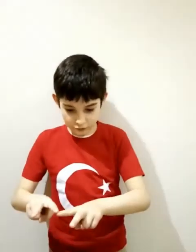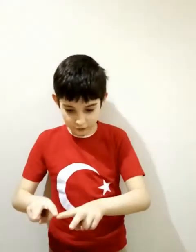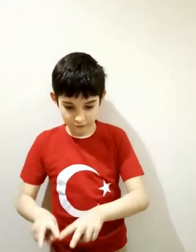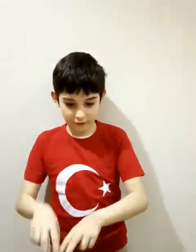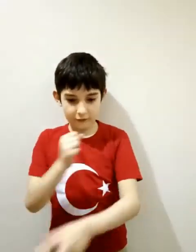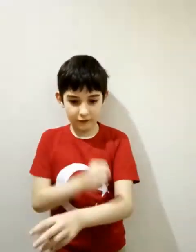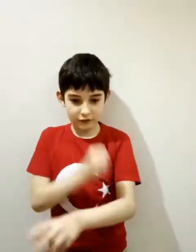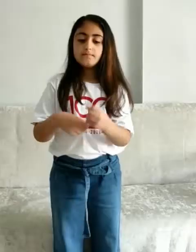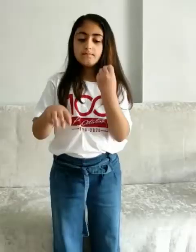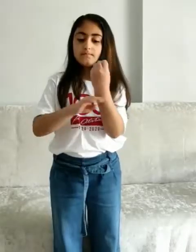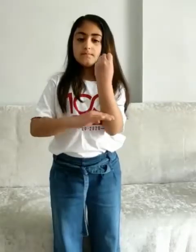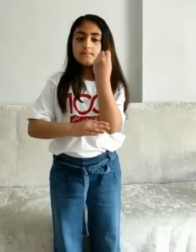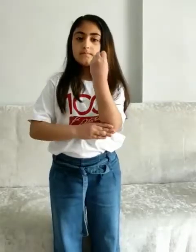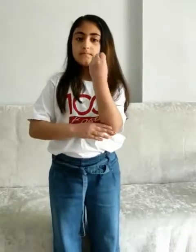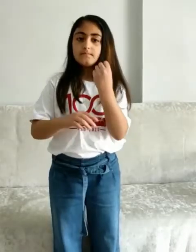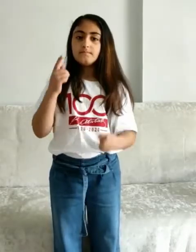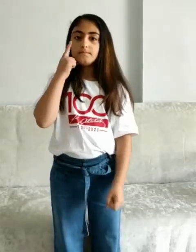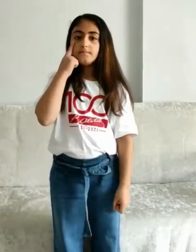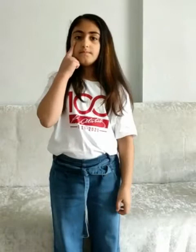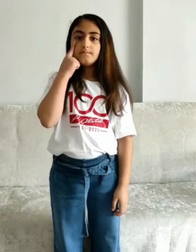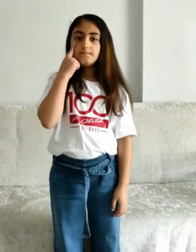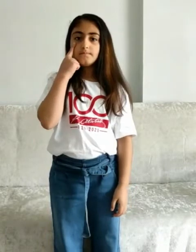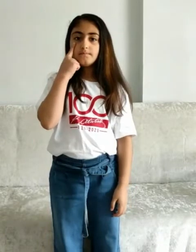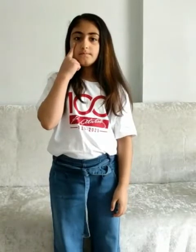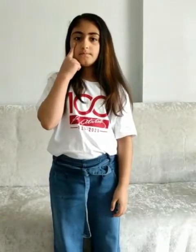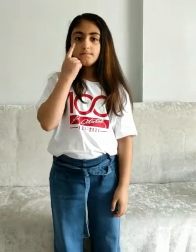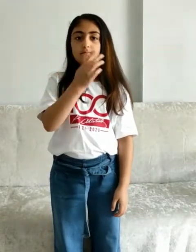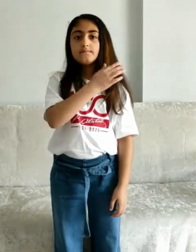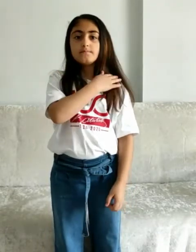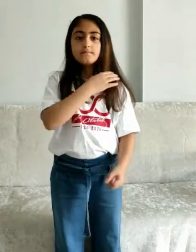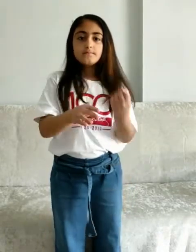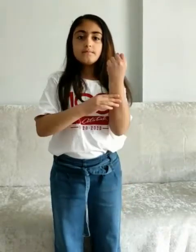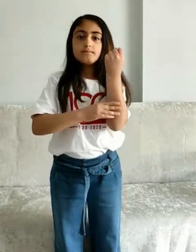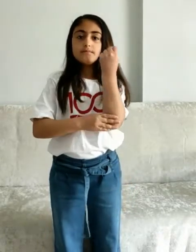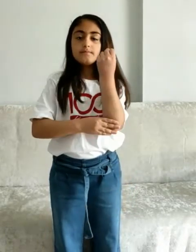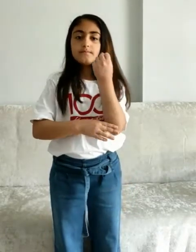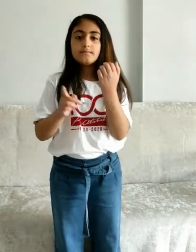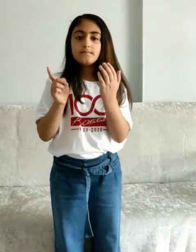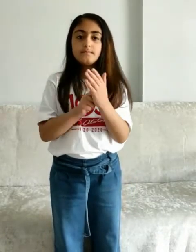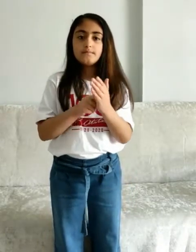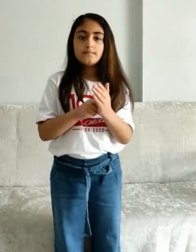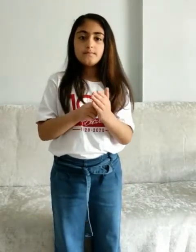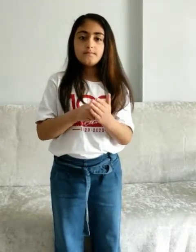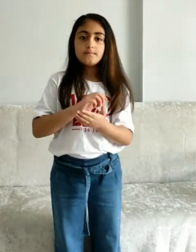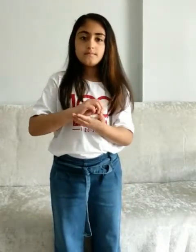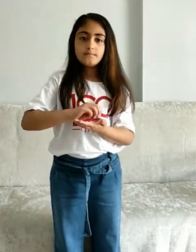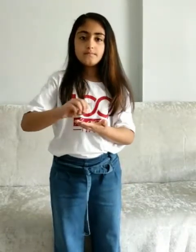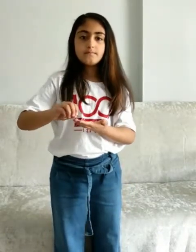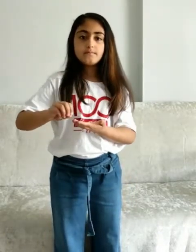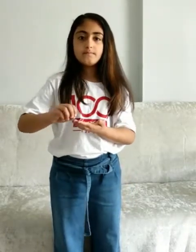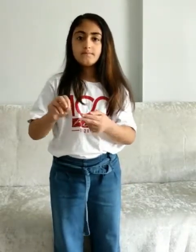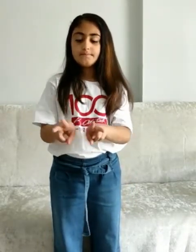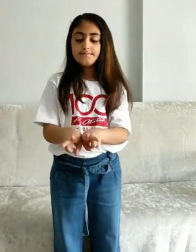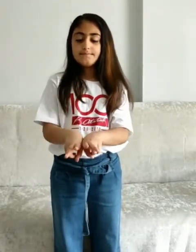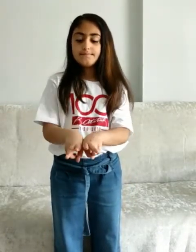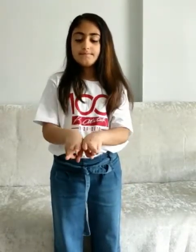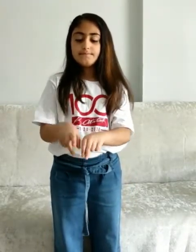taşa. Yaşa Mustafa Kemal Paşa yaşa. Adın yazılacak mücevher